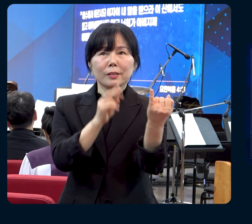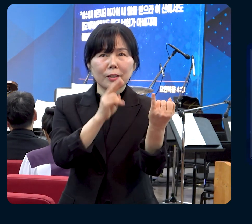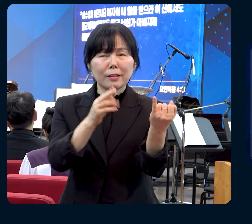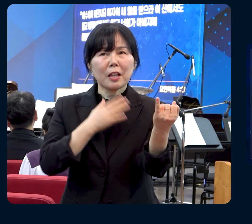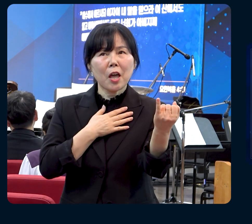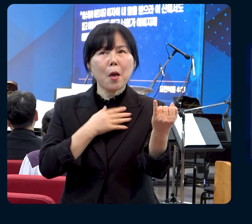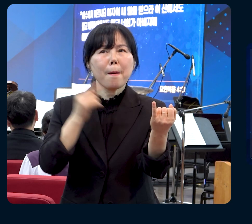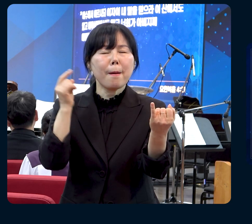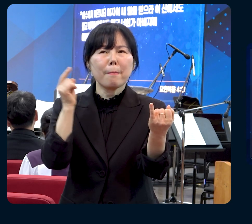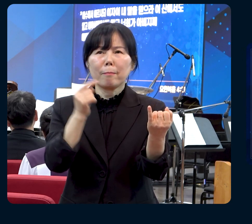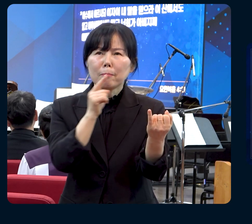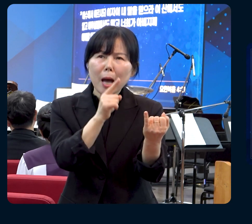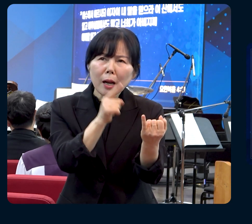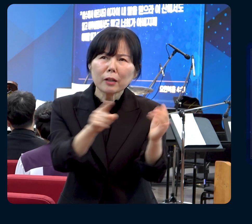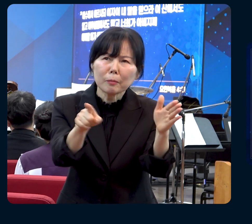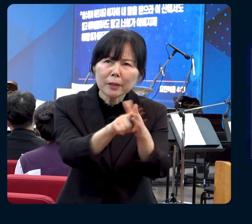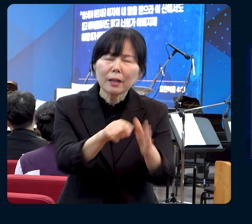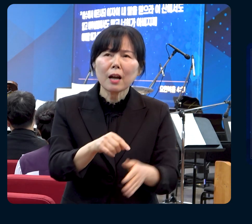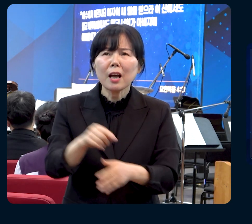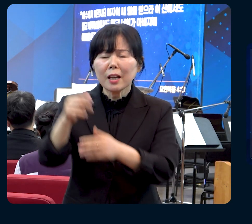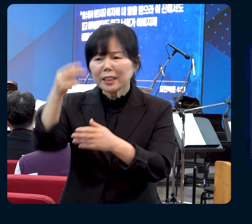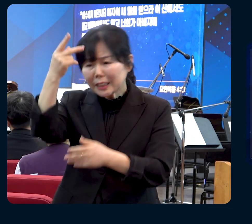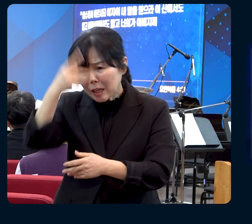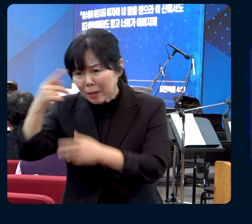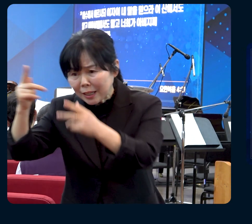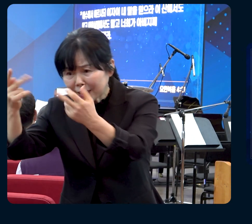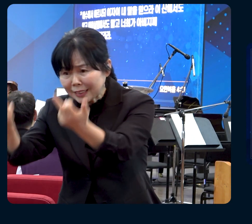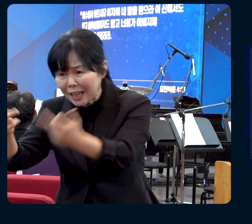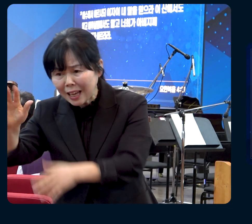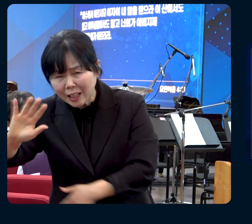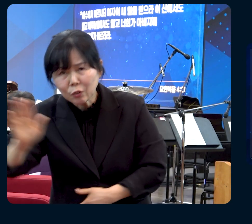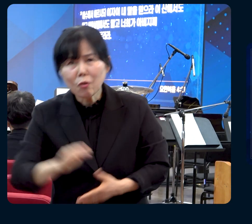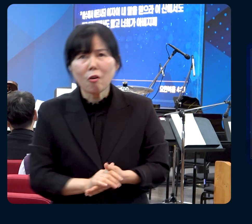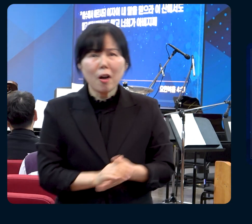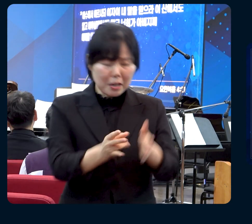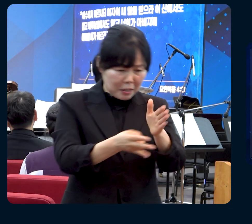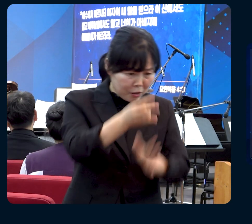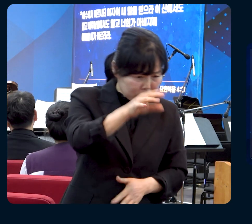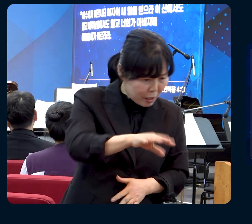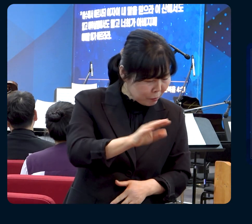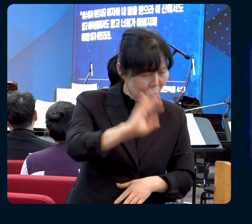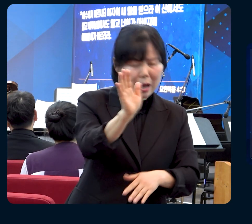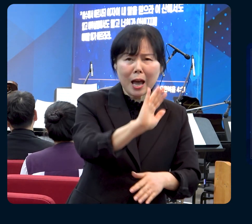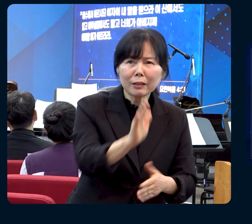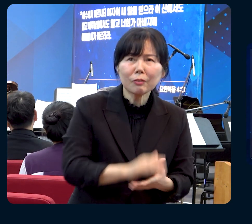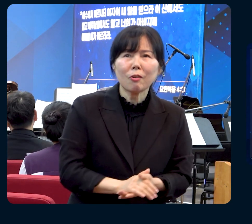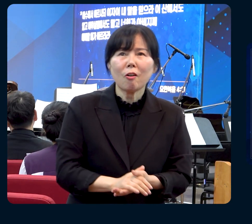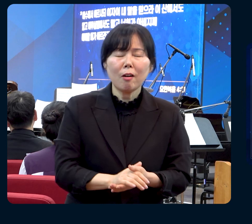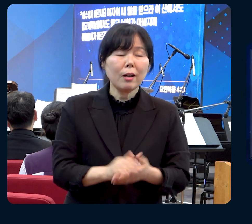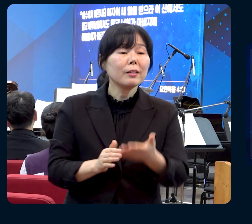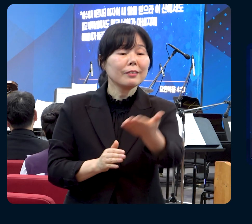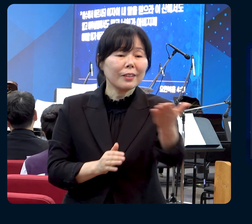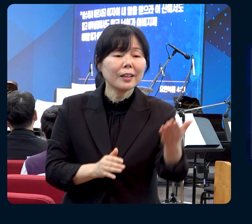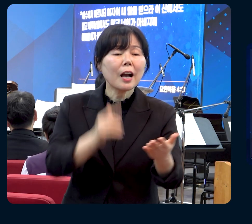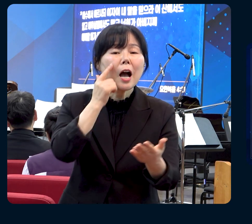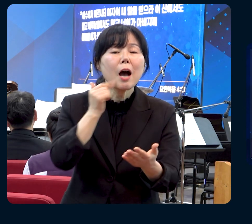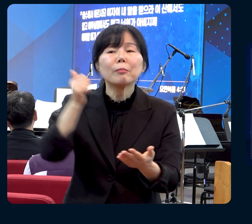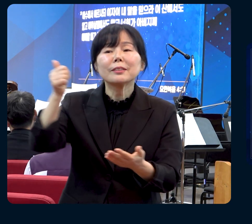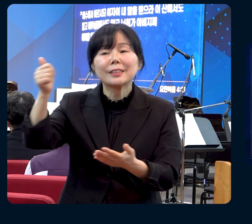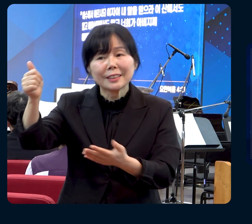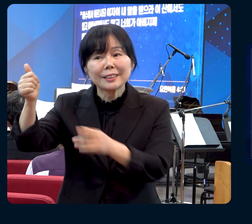내 말을 믿으라. 이 산에서도 말고 예루살렘에서도 말고 너희가 아버지께